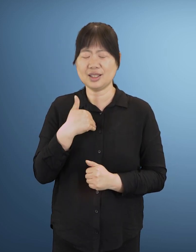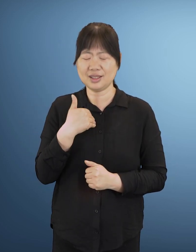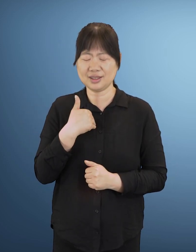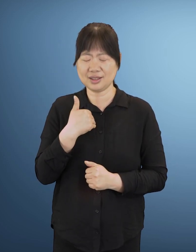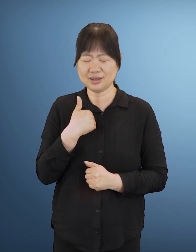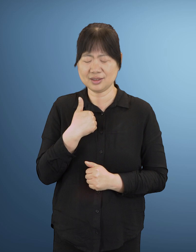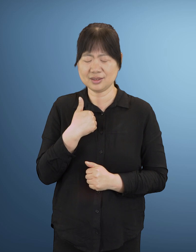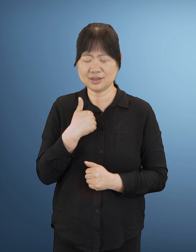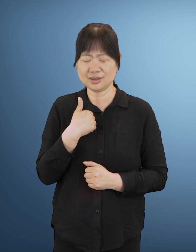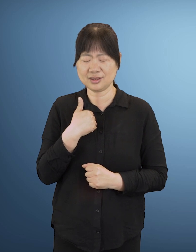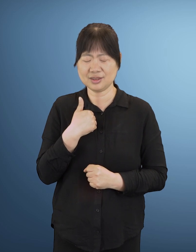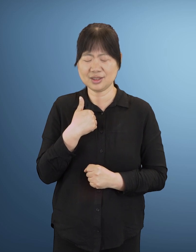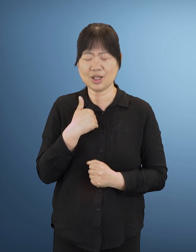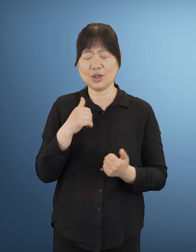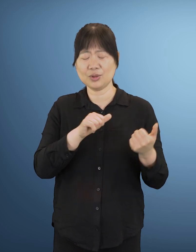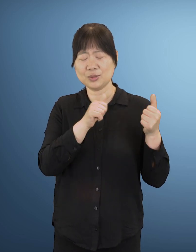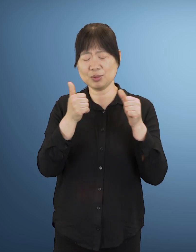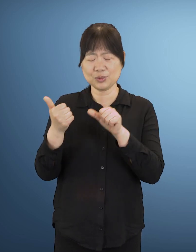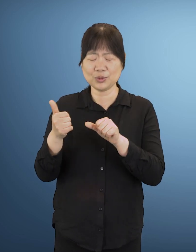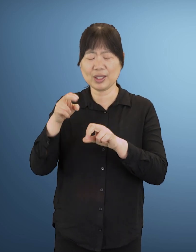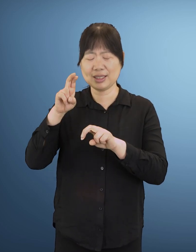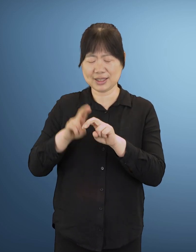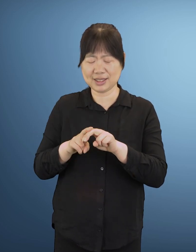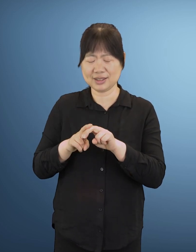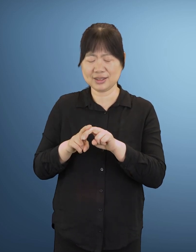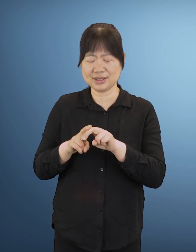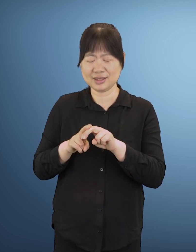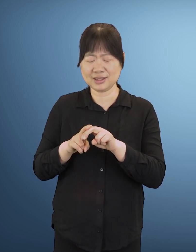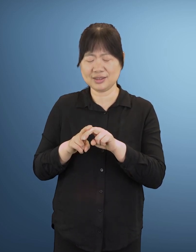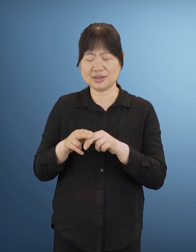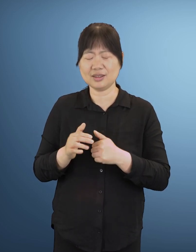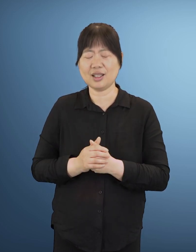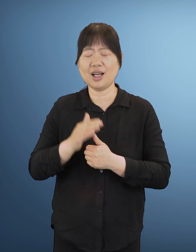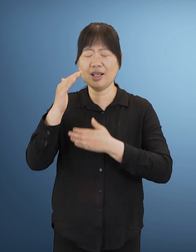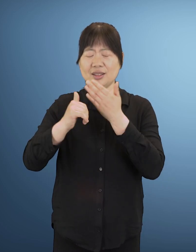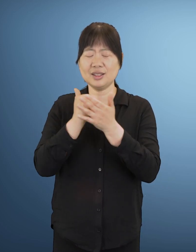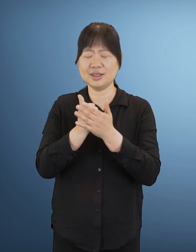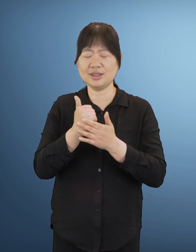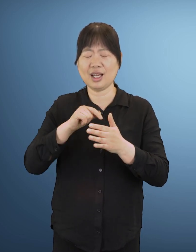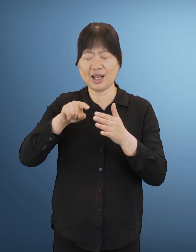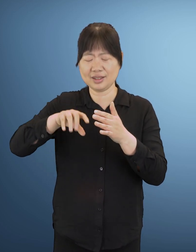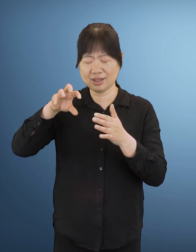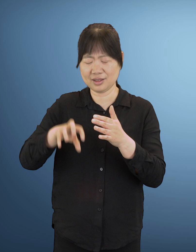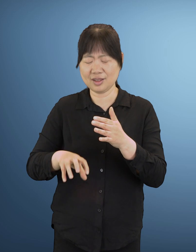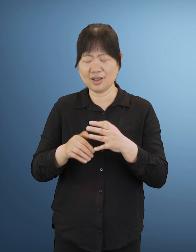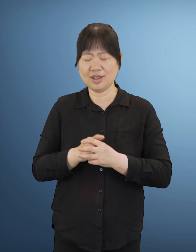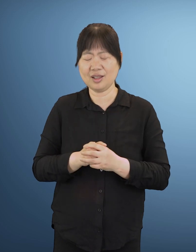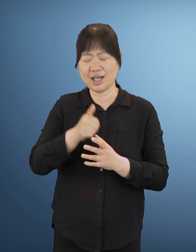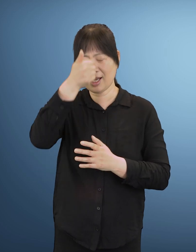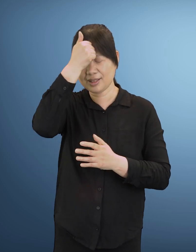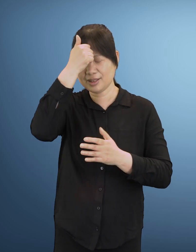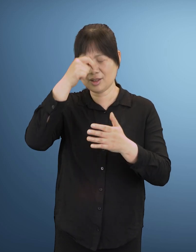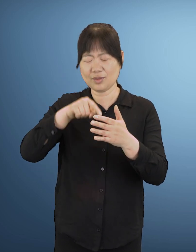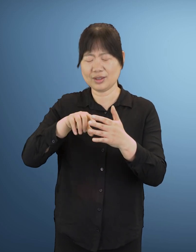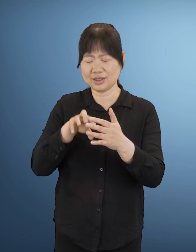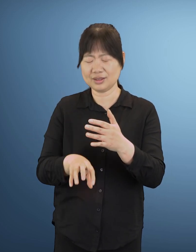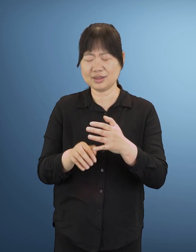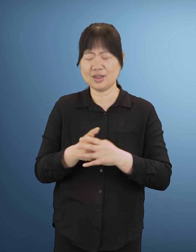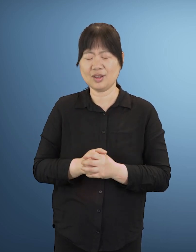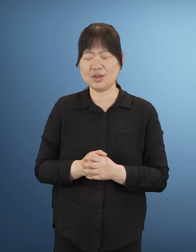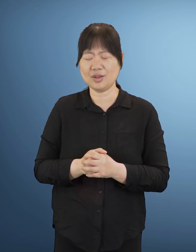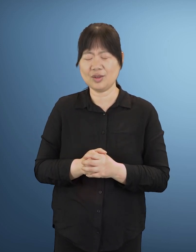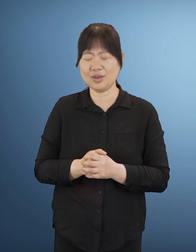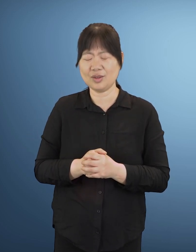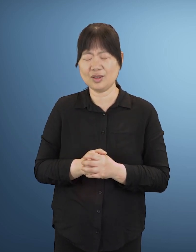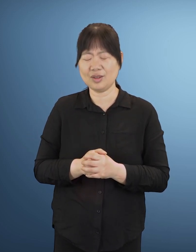내가 죽어야 될 그 자리에서 하나님 안에서 아담 안에서